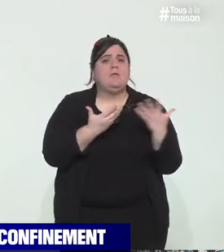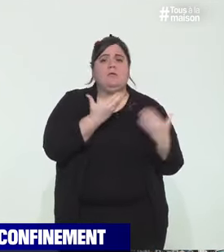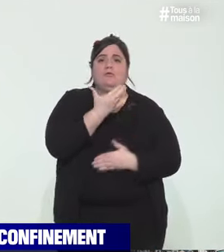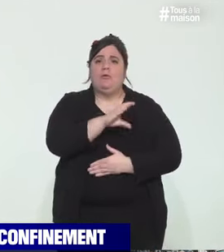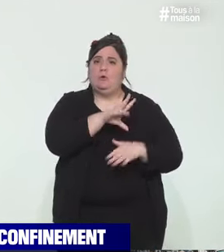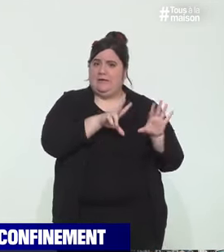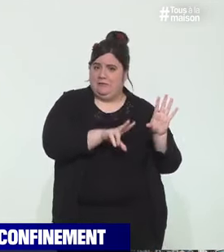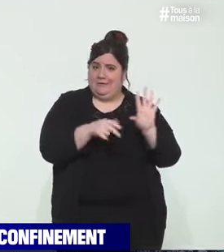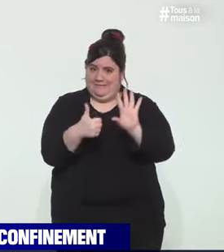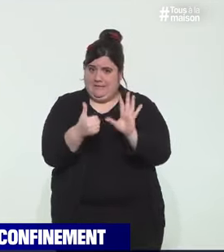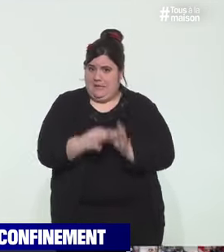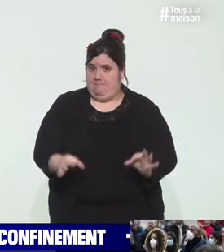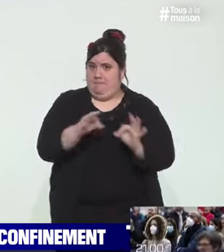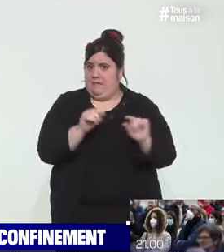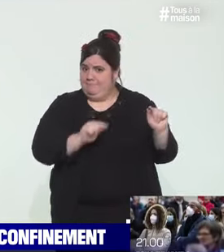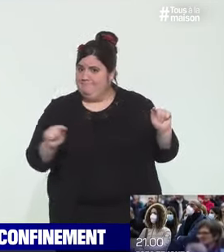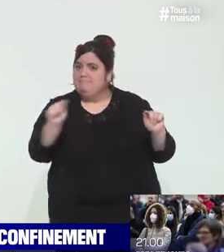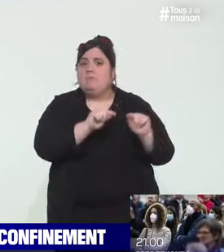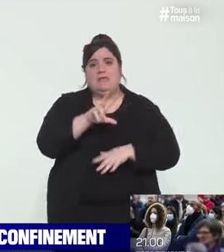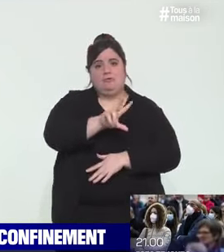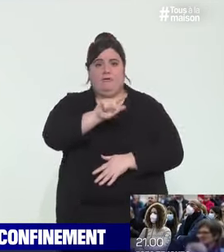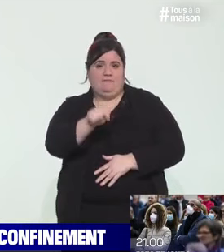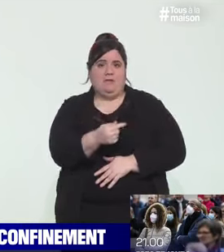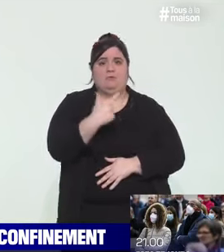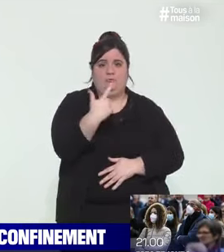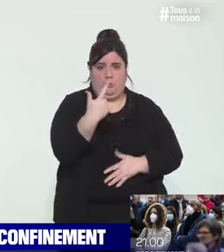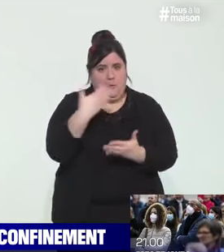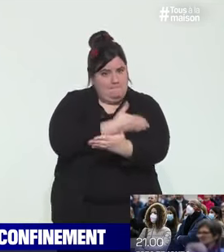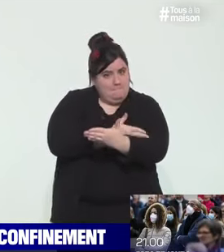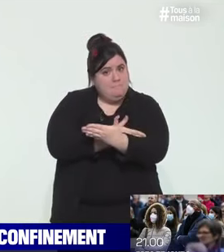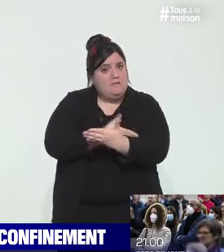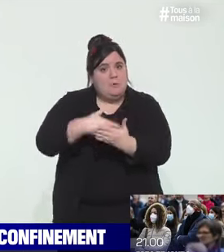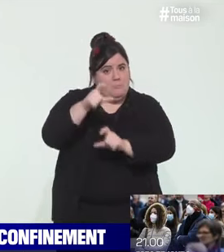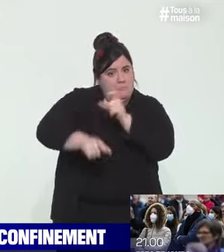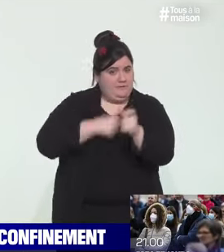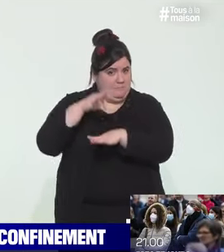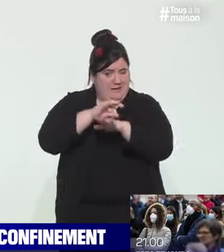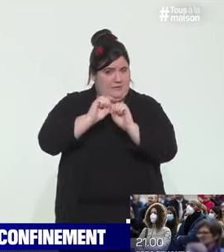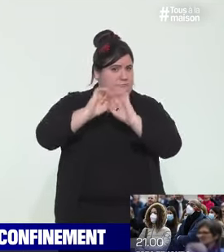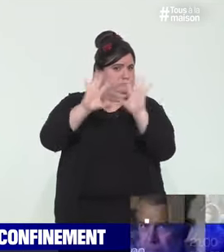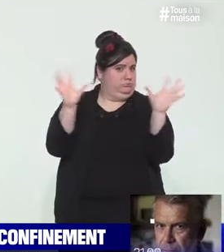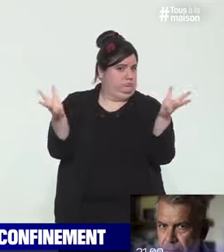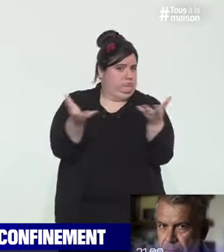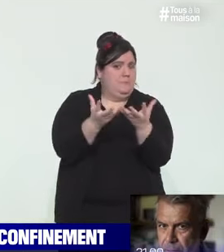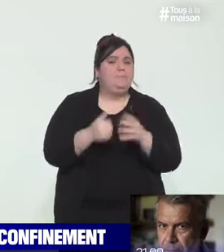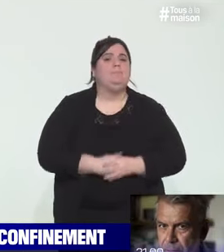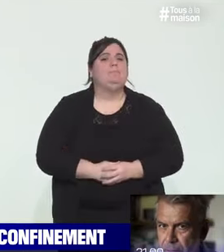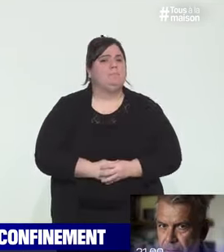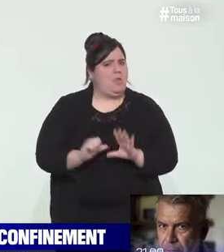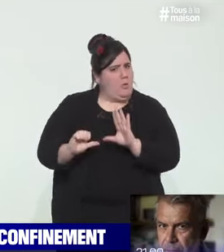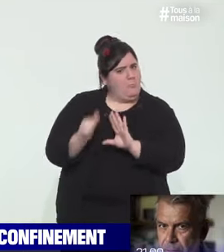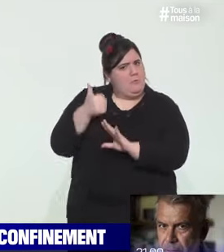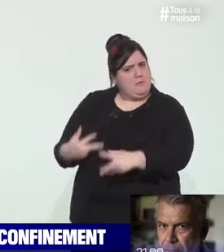et touche plus de 3,2 millions de personnes dans le monde. Tout d'abord, je souhaite revenir sur les